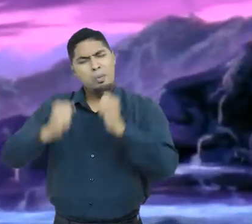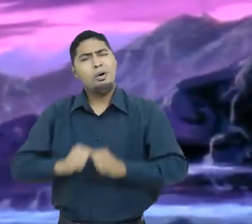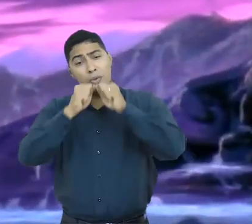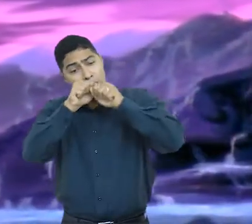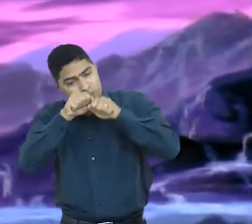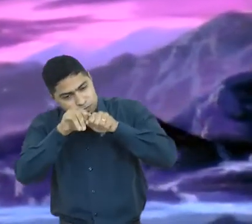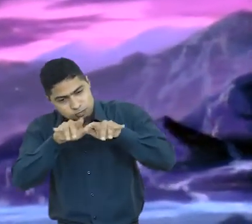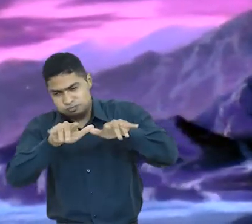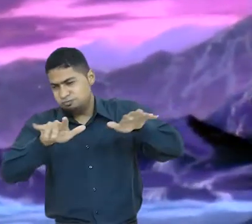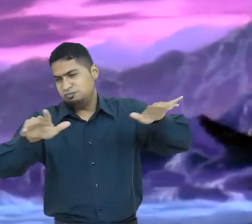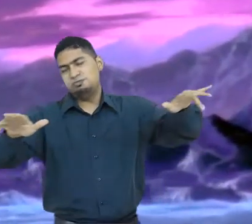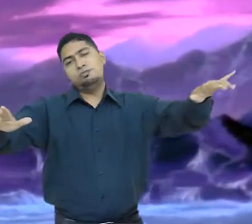povoem a terra.